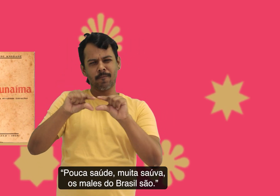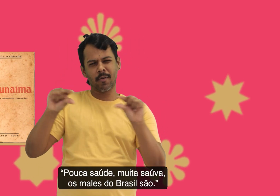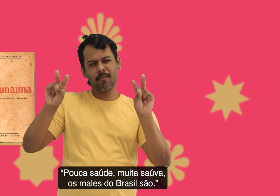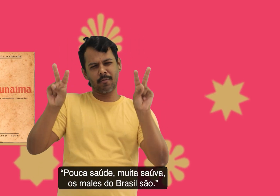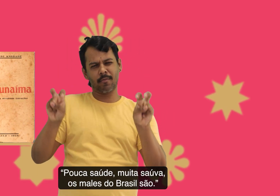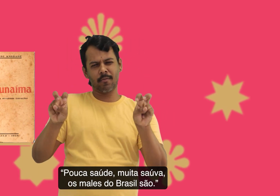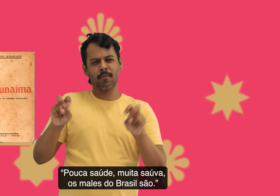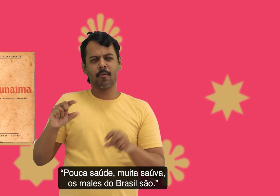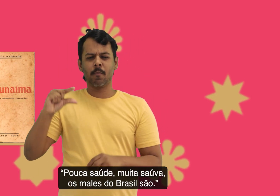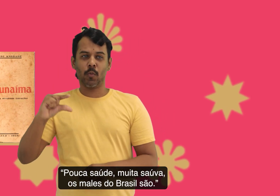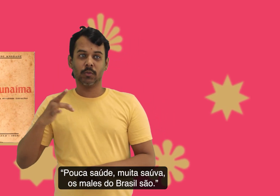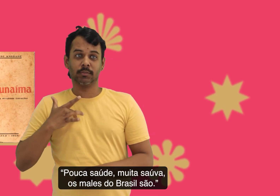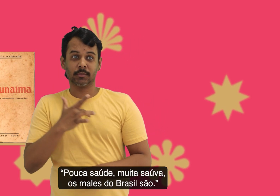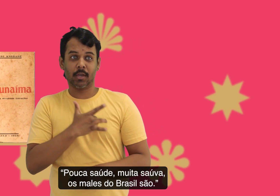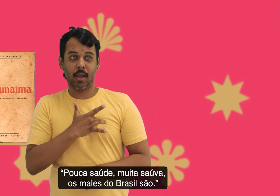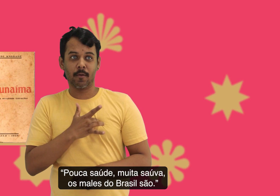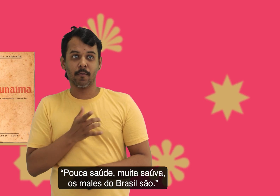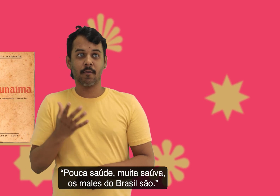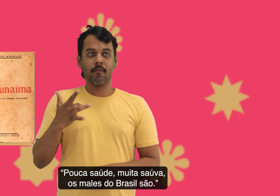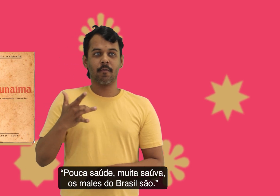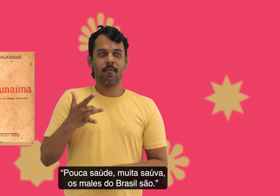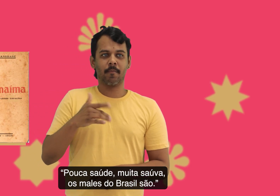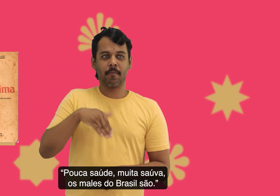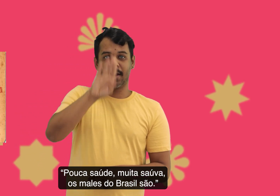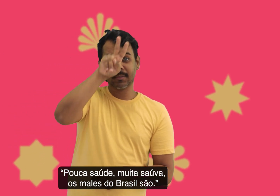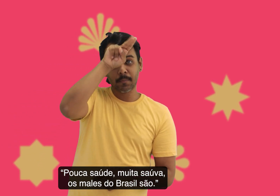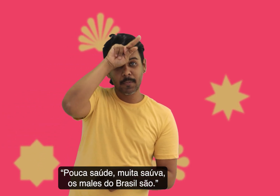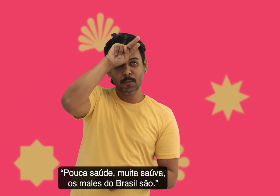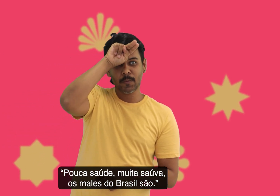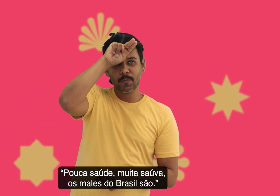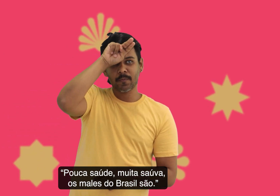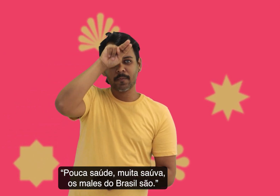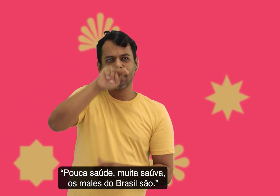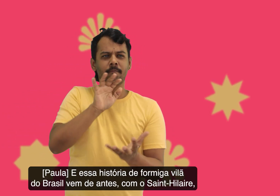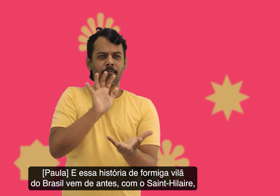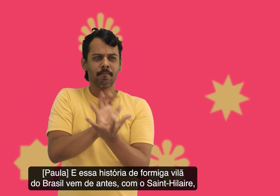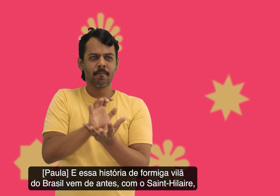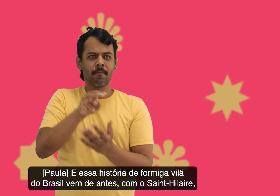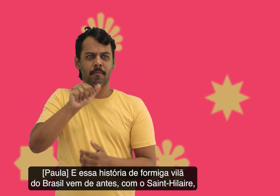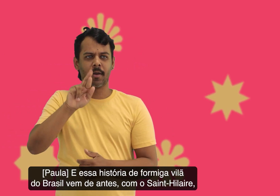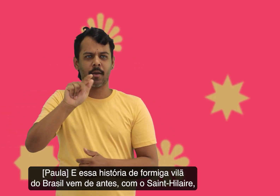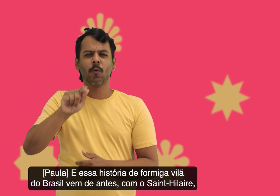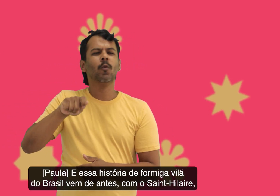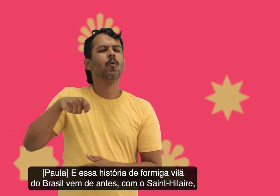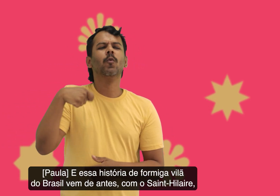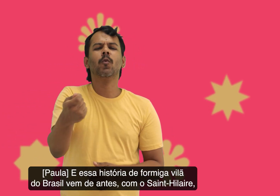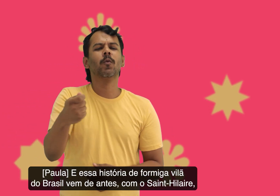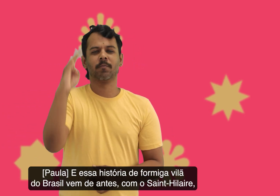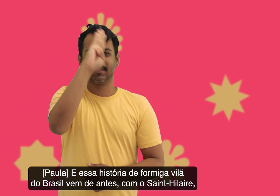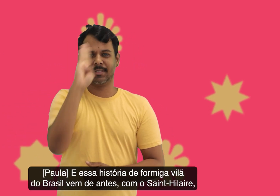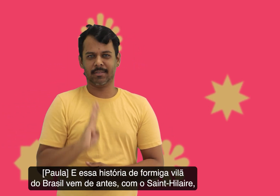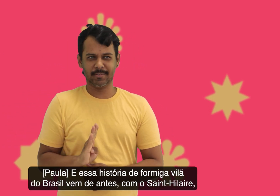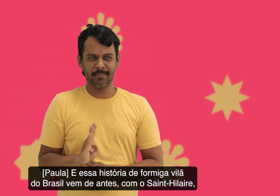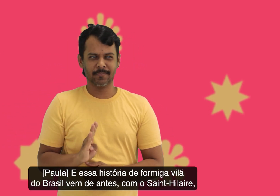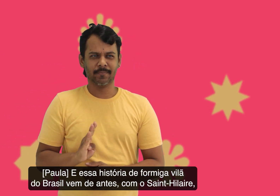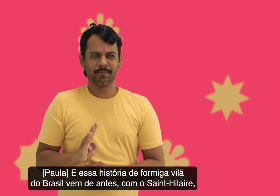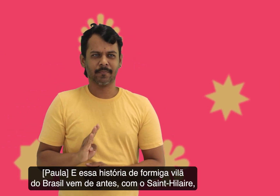pouca saúde e muita saúva, os males do Brasil são. E essa história de formiga vilã do Brasil vem de